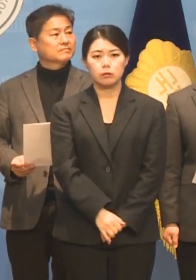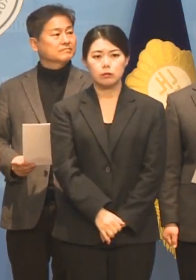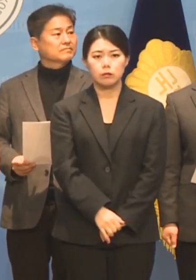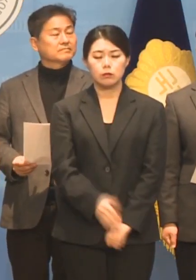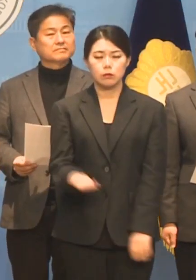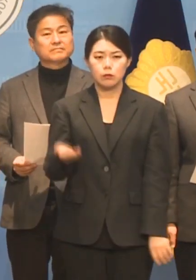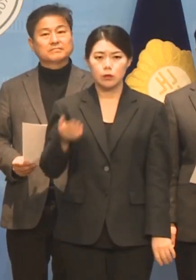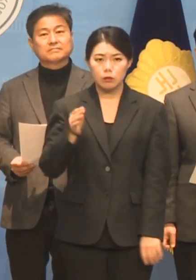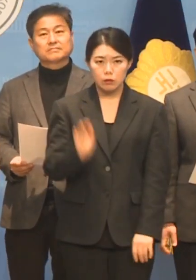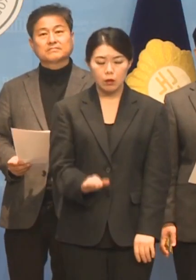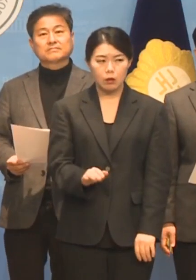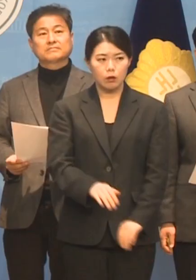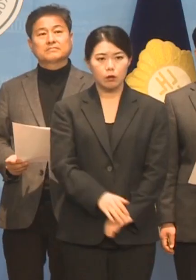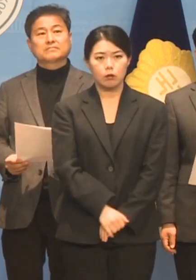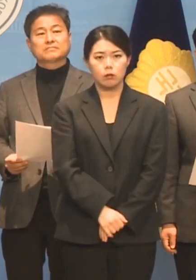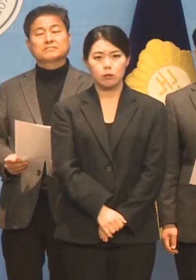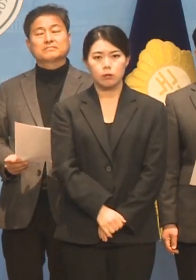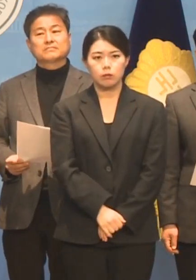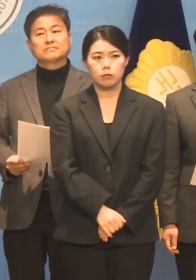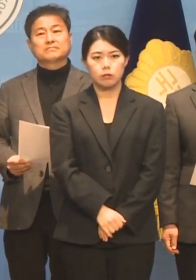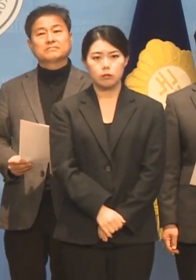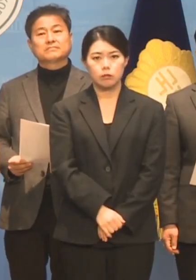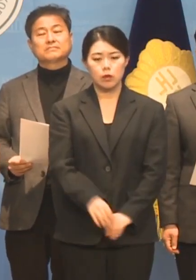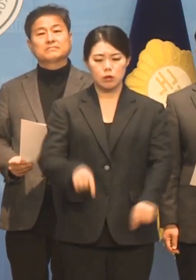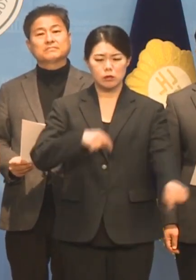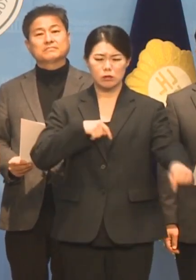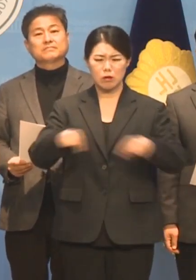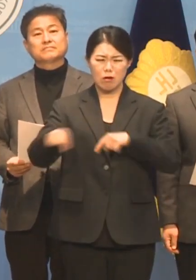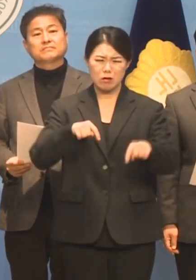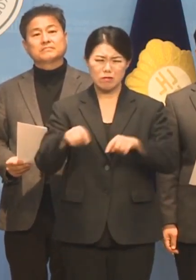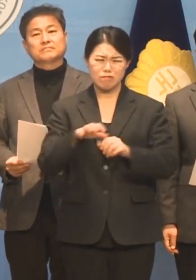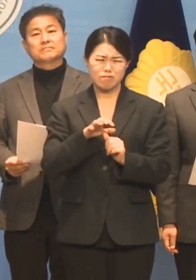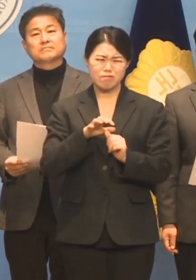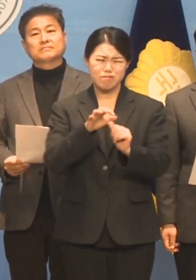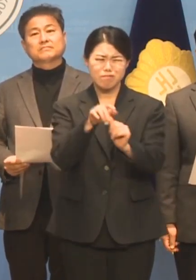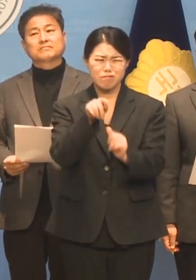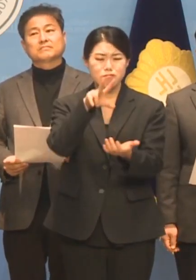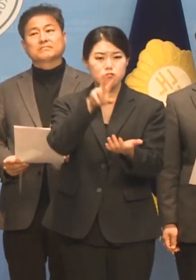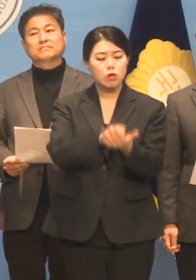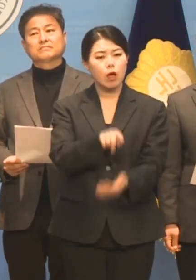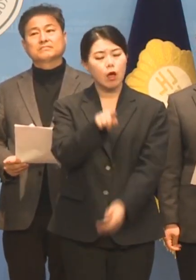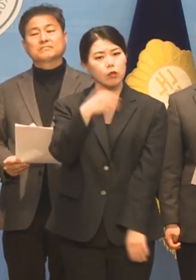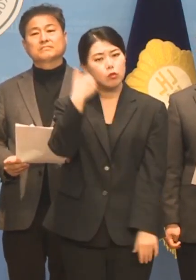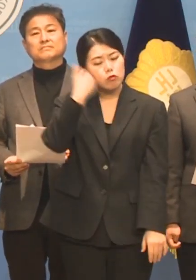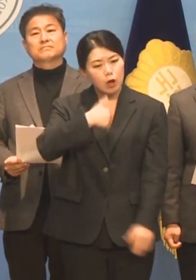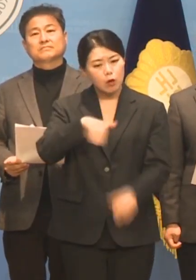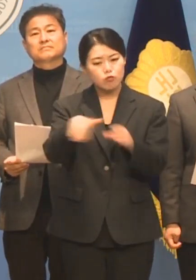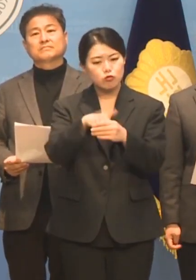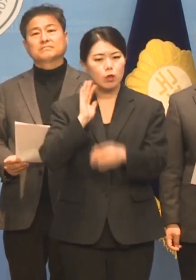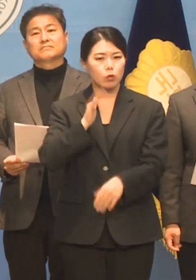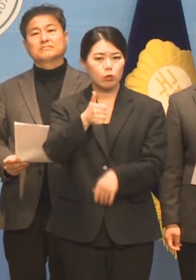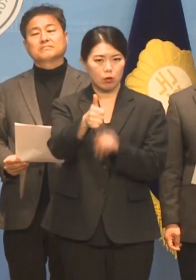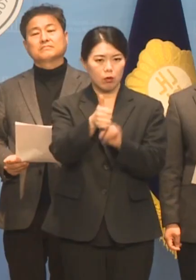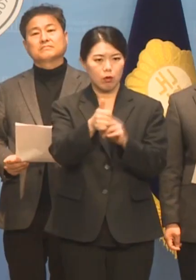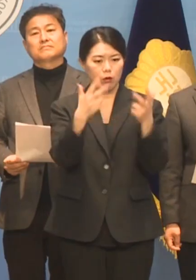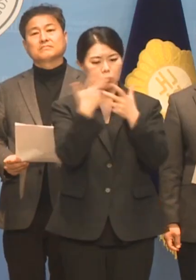정치 탄압의 한 중심에 있는 검찰이 문재인 대통령, 이재명